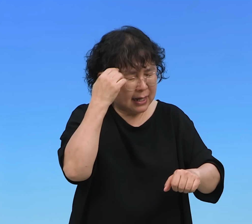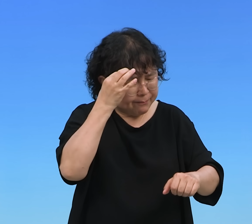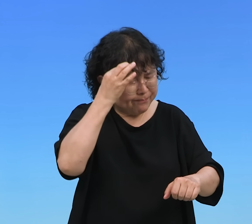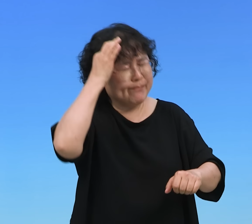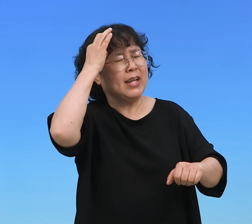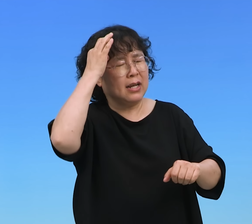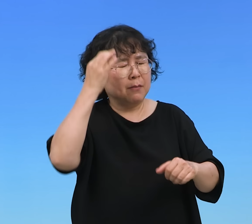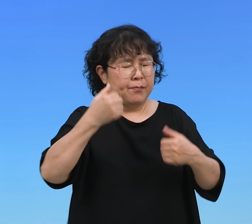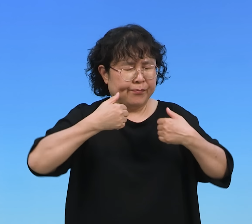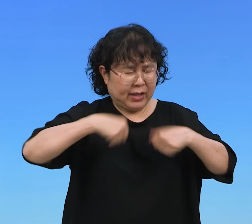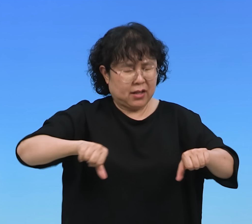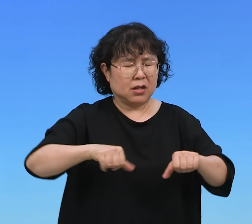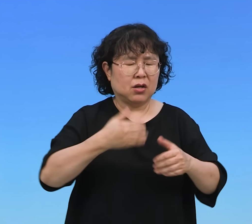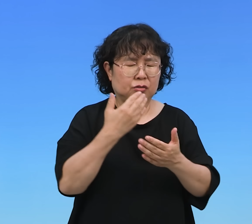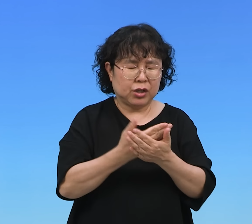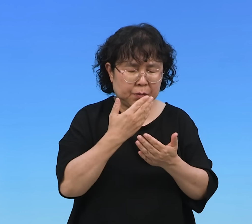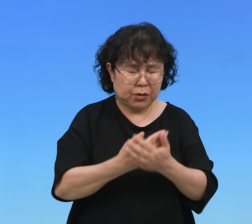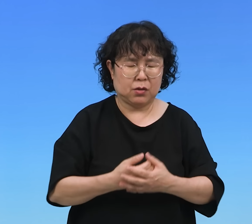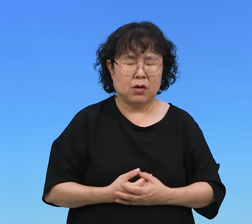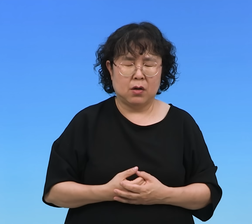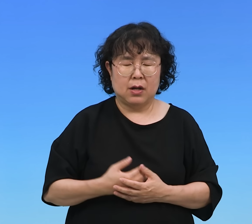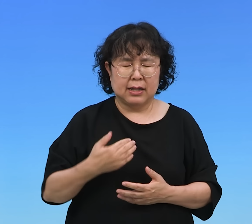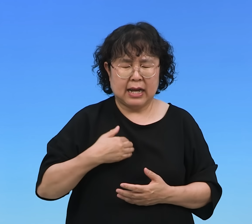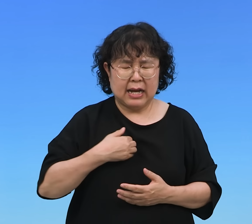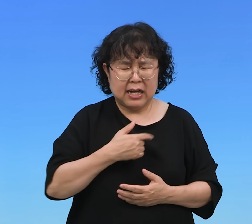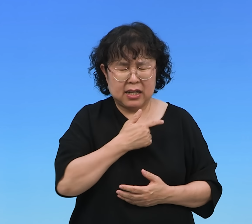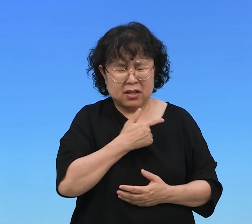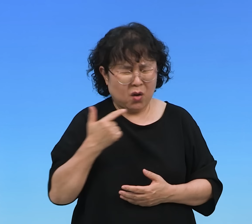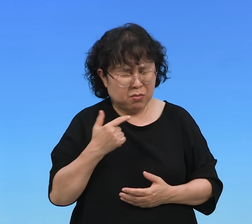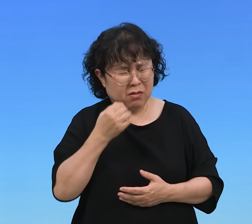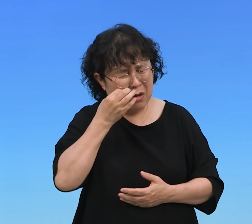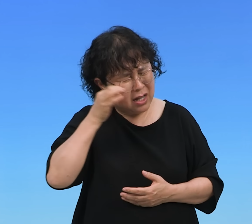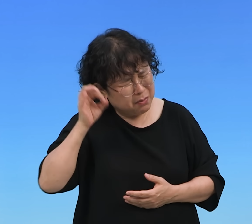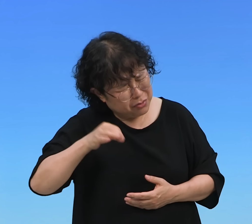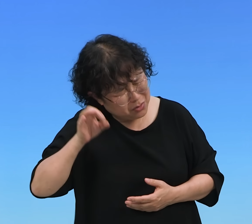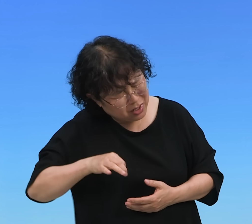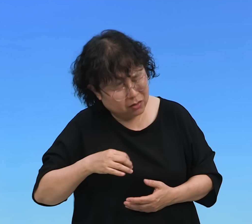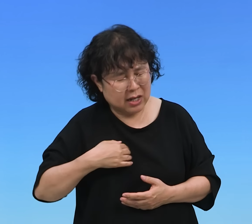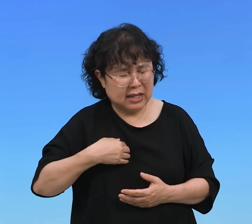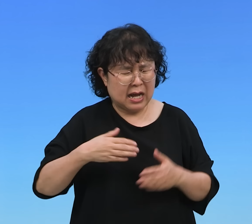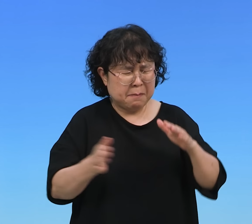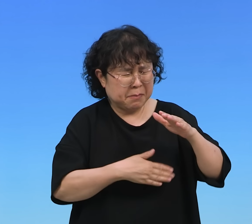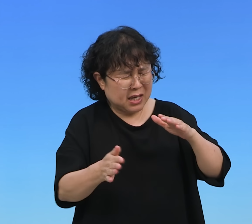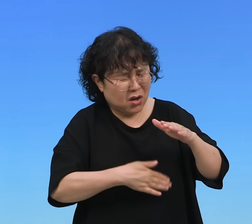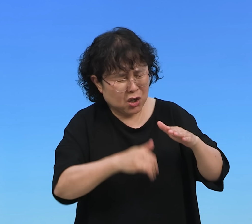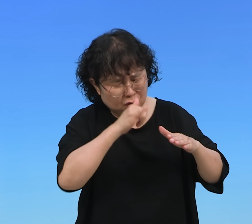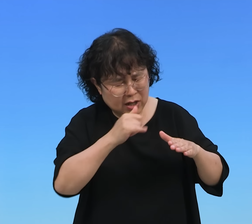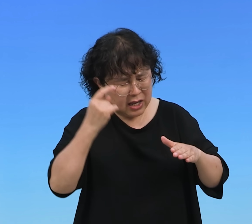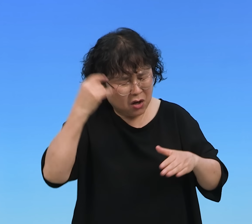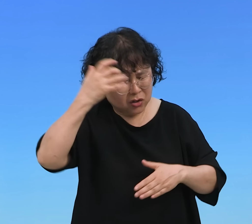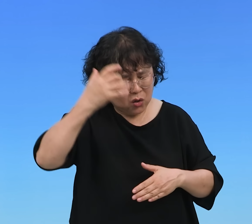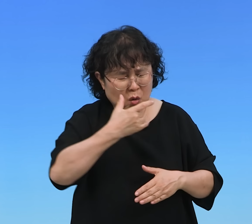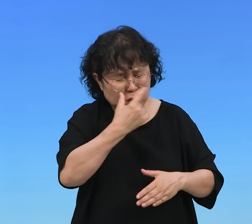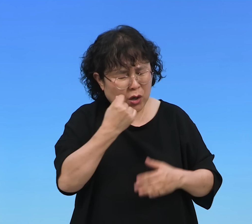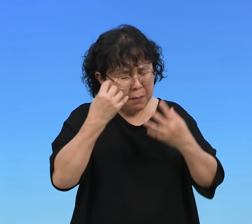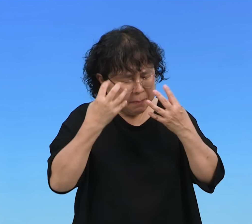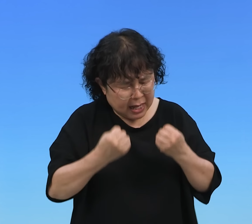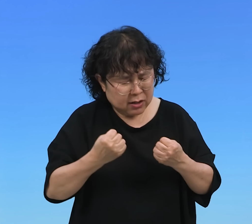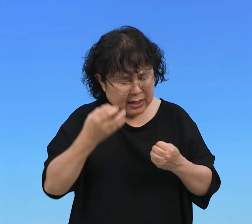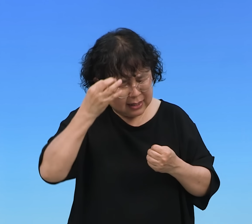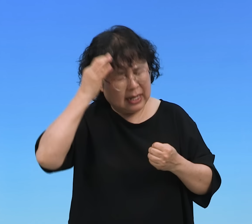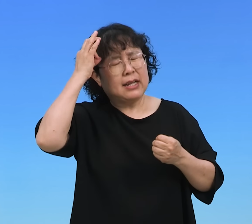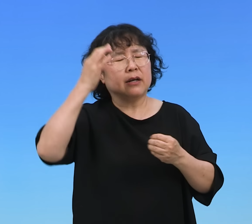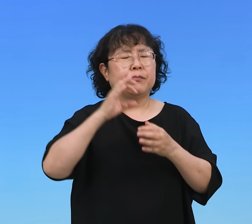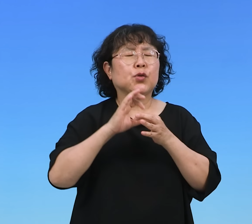원합니다. 하나님, 참으로 나는 가난한 자였구나, 나는 영적으로 너무나 결핍이 많은 자였구나, 그